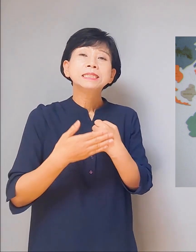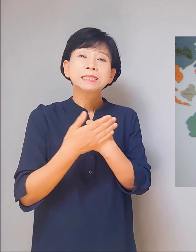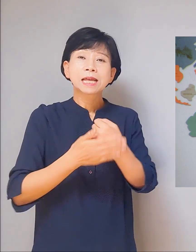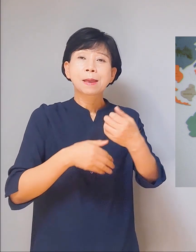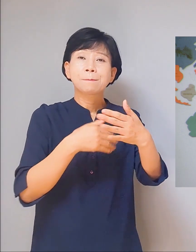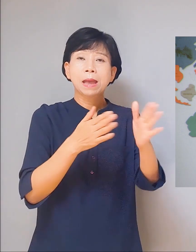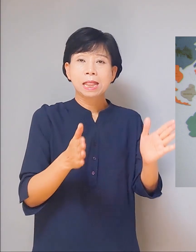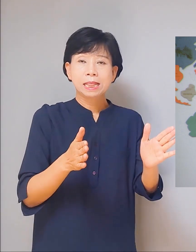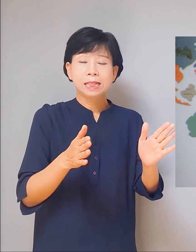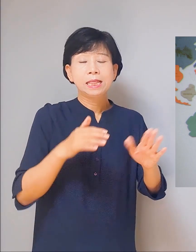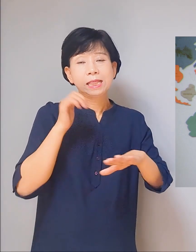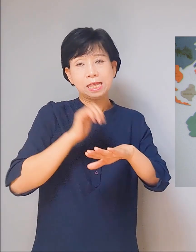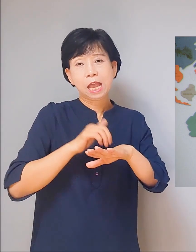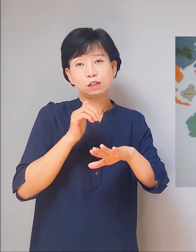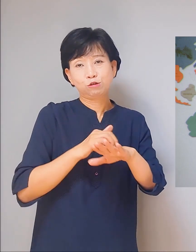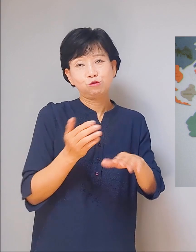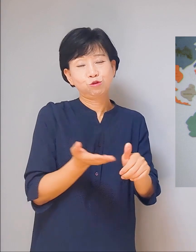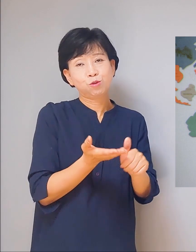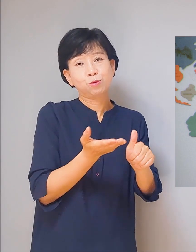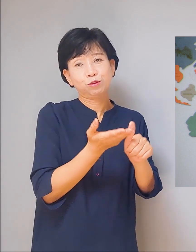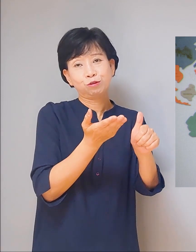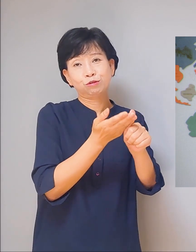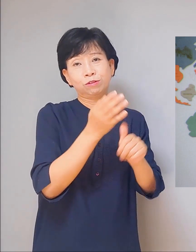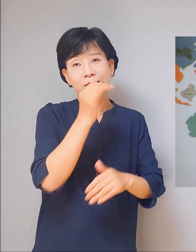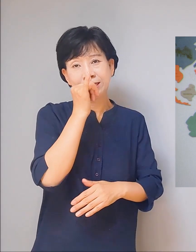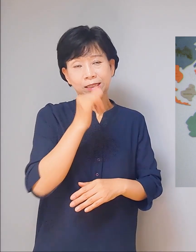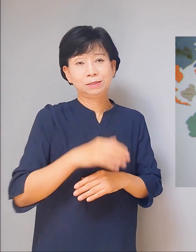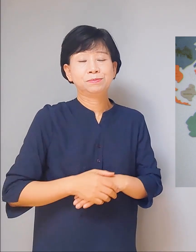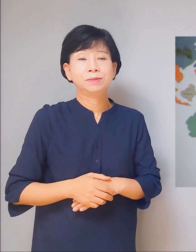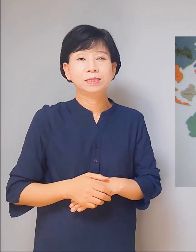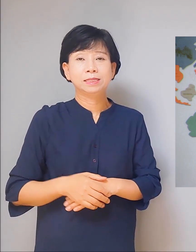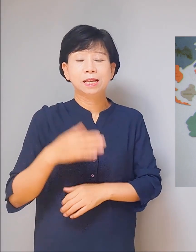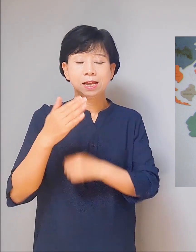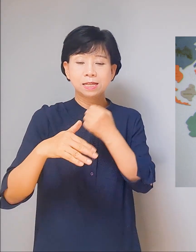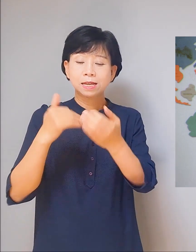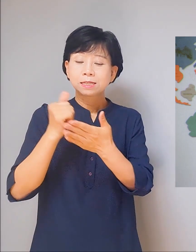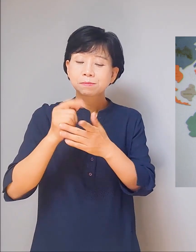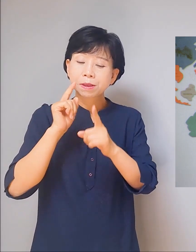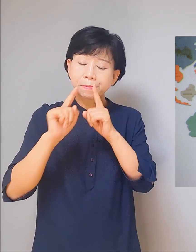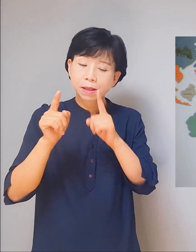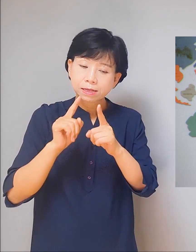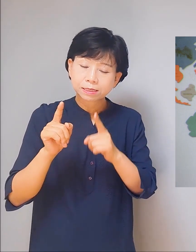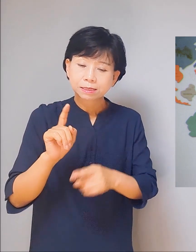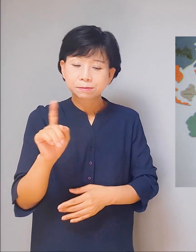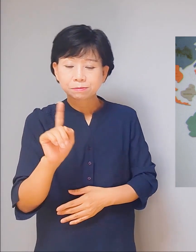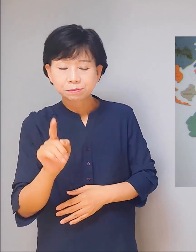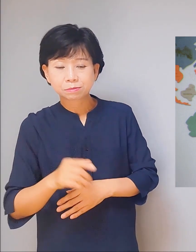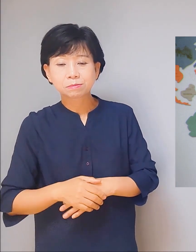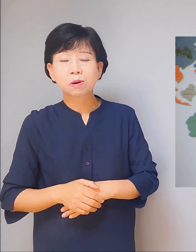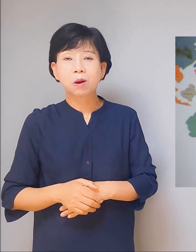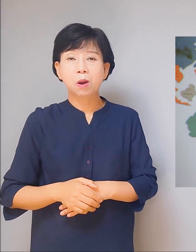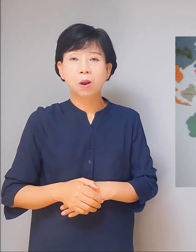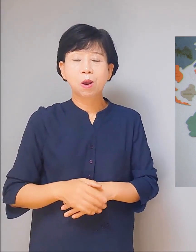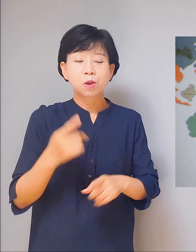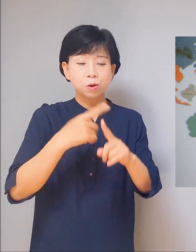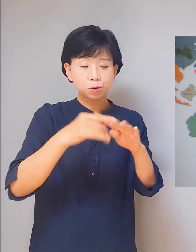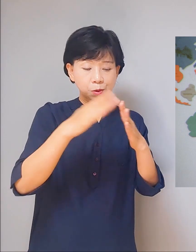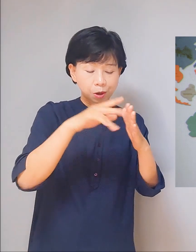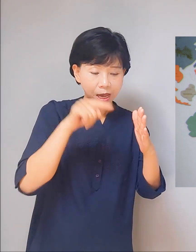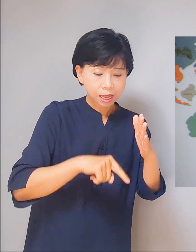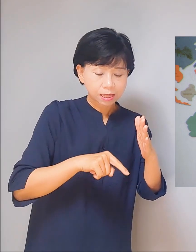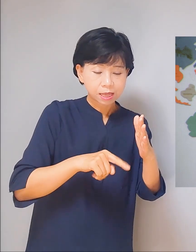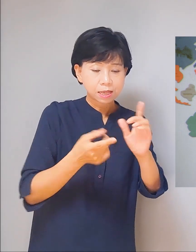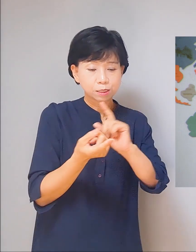있습니다. 사랑하는 우리 교회는 어떤 교회인지 또 하나님의 말씀을 어떻게 봐야 되는지 우리 또 교회 안에 성도들이